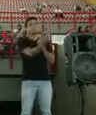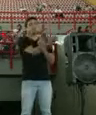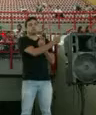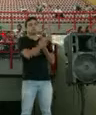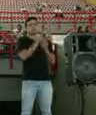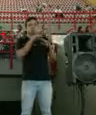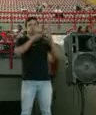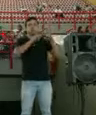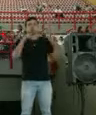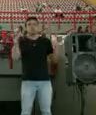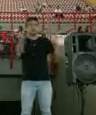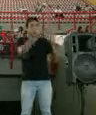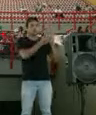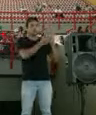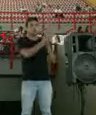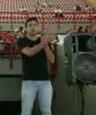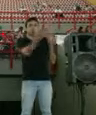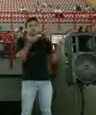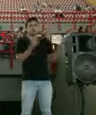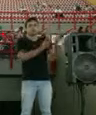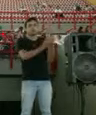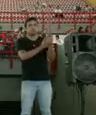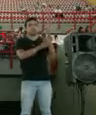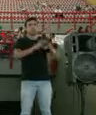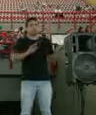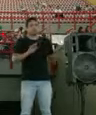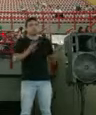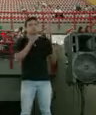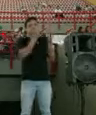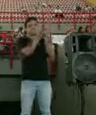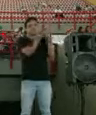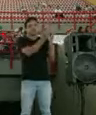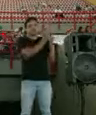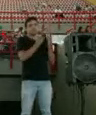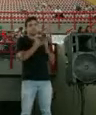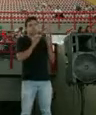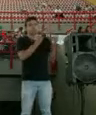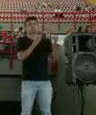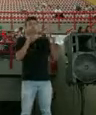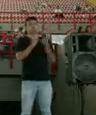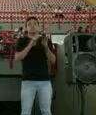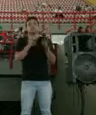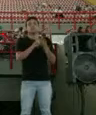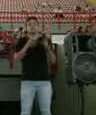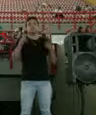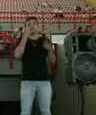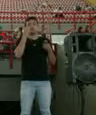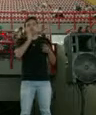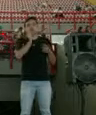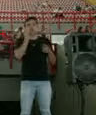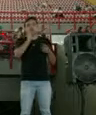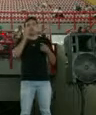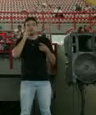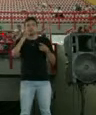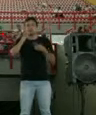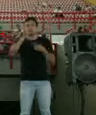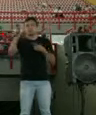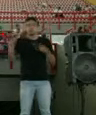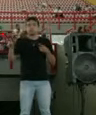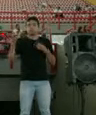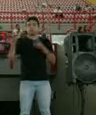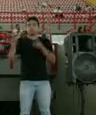que nós somos iguais. E somos mesmo, né? Somos muito parecidos. E nós vamos perceber que vocês meninas são